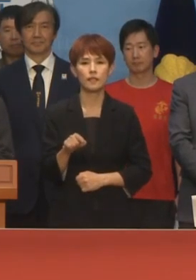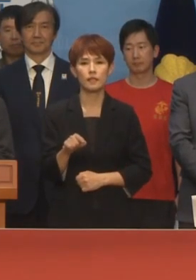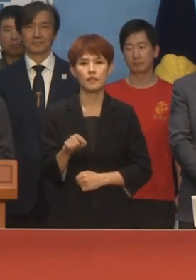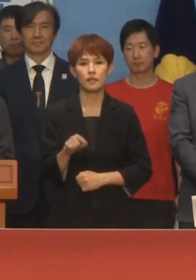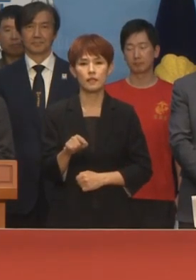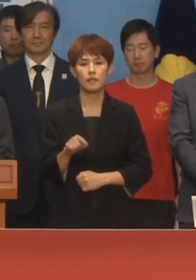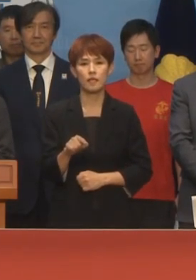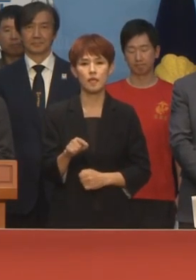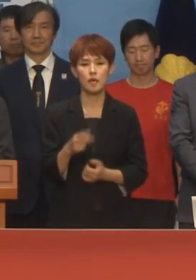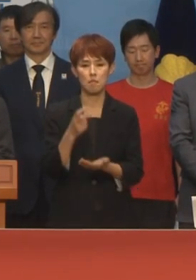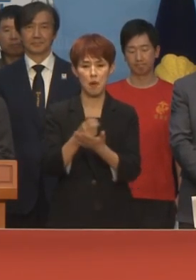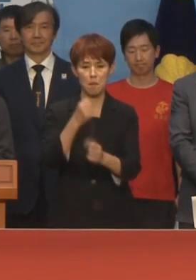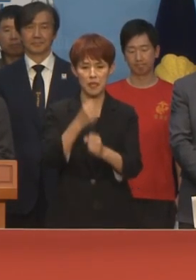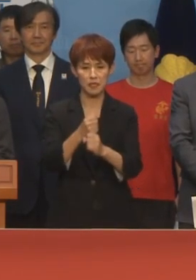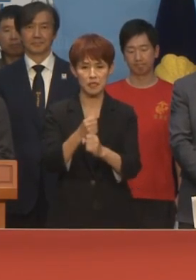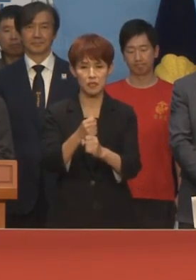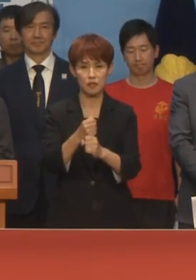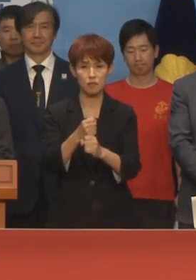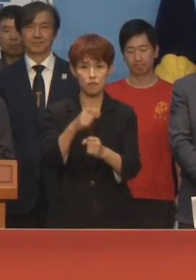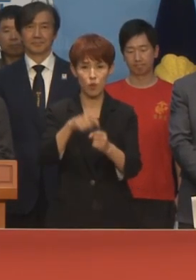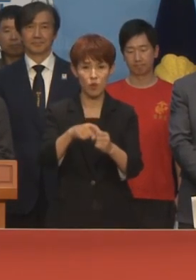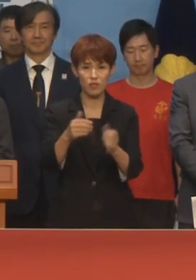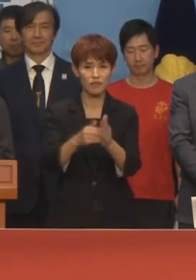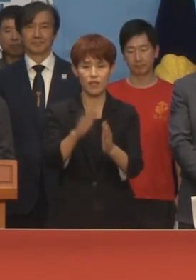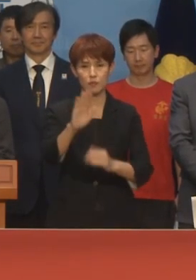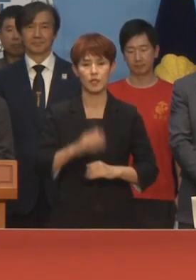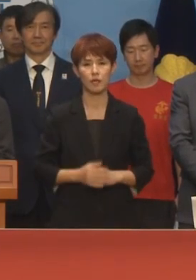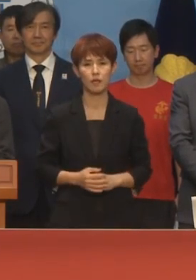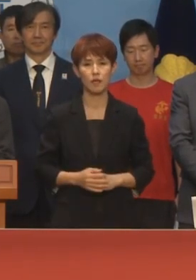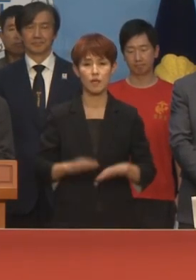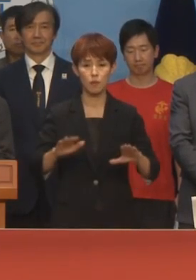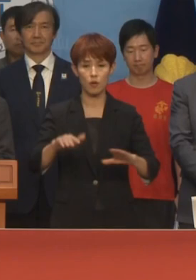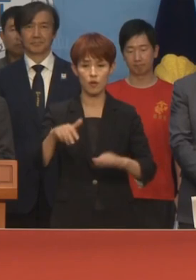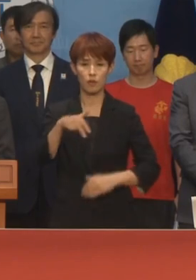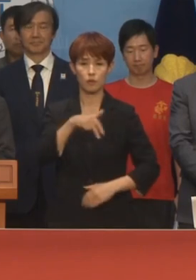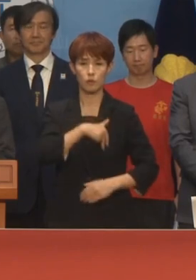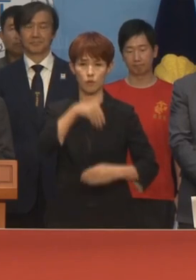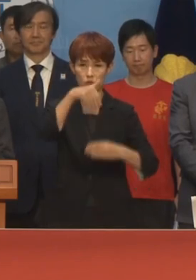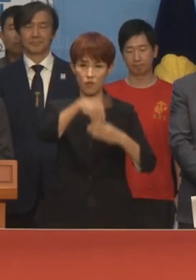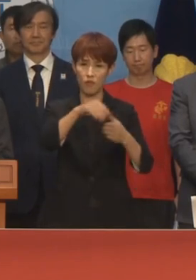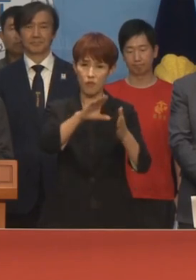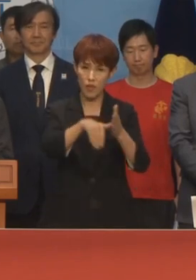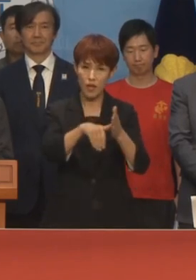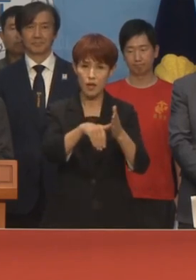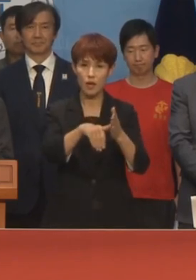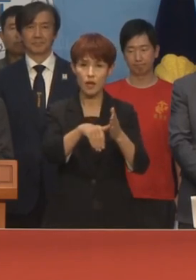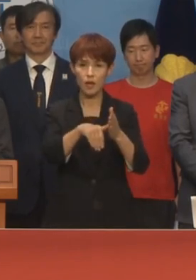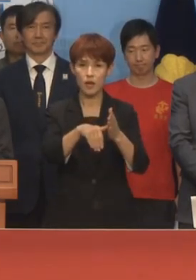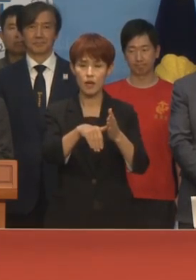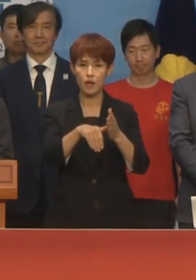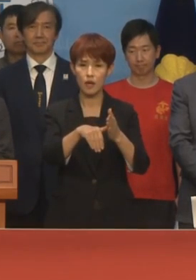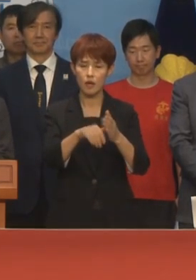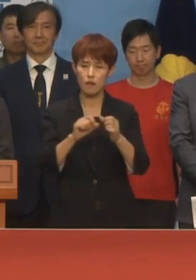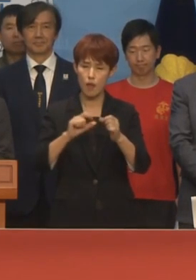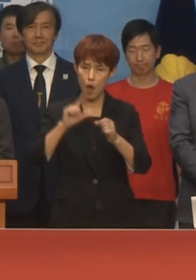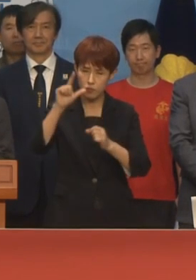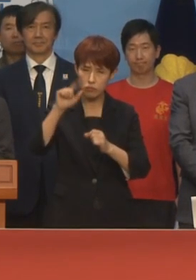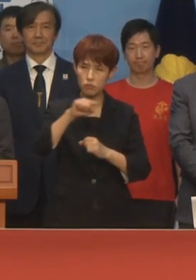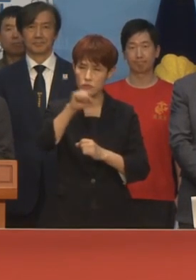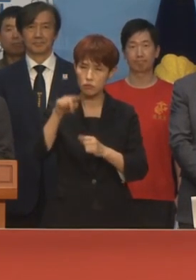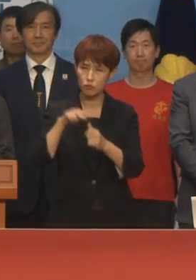입법 사안이 아닙니다. 이번 총선의 현장에서 아마 뛰어본 대부분의 후보들은 느낄